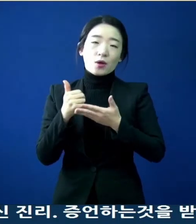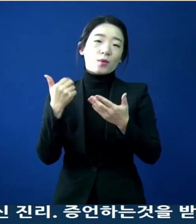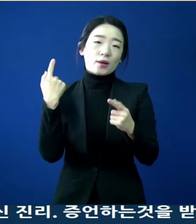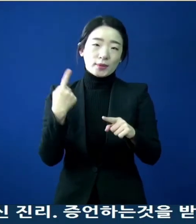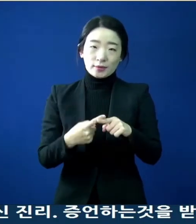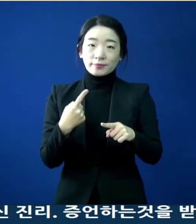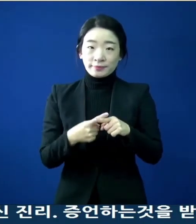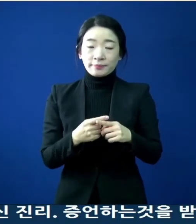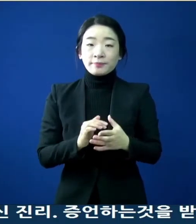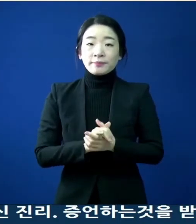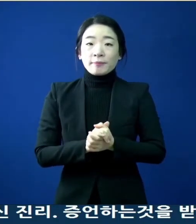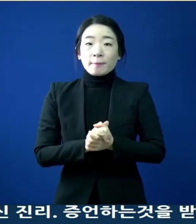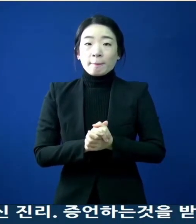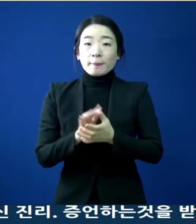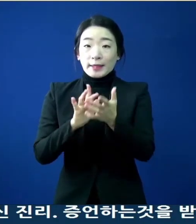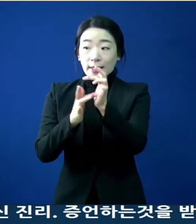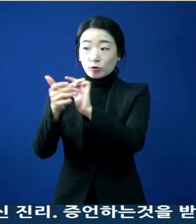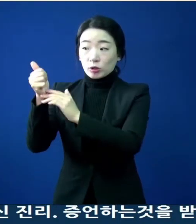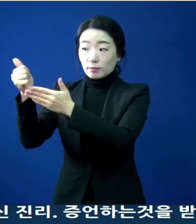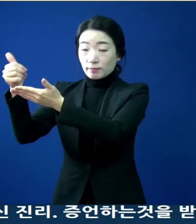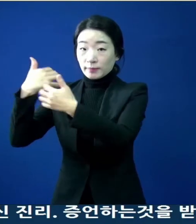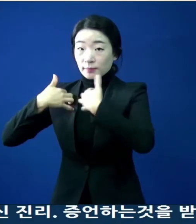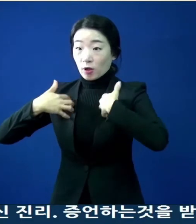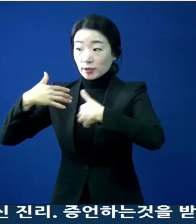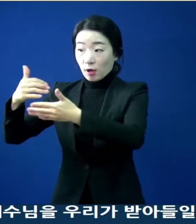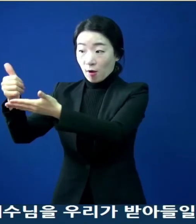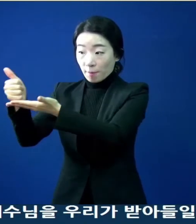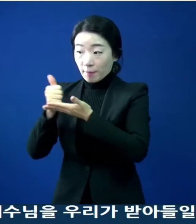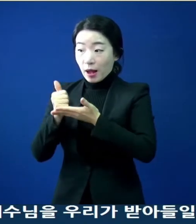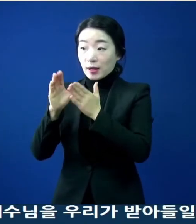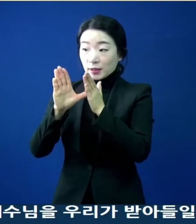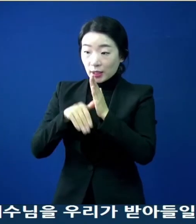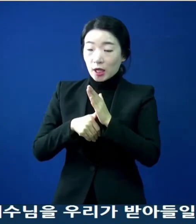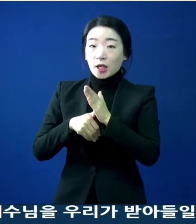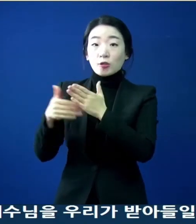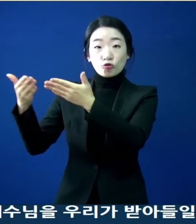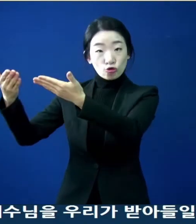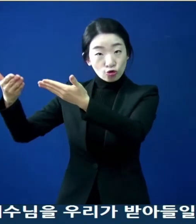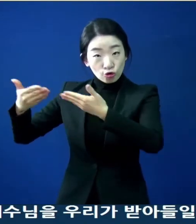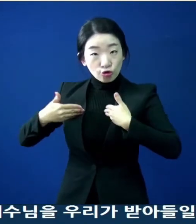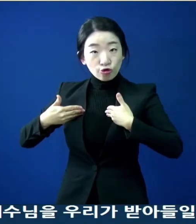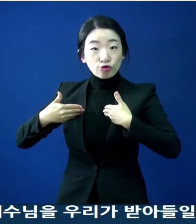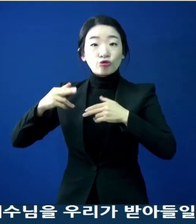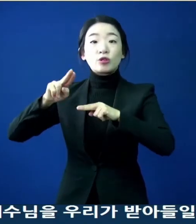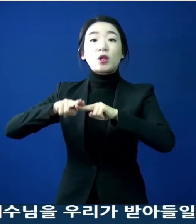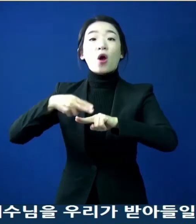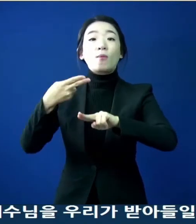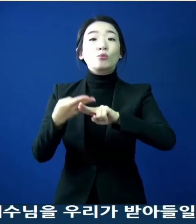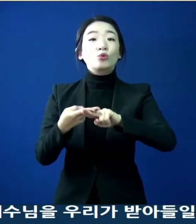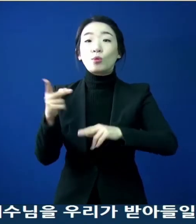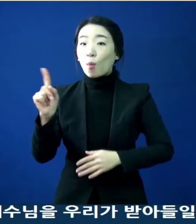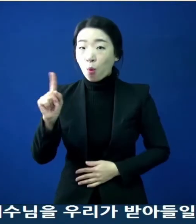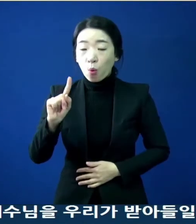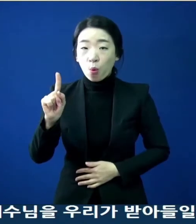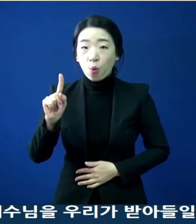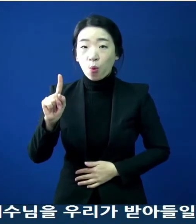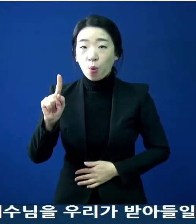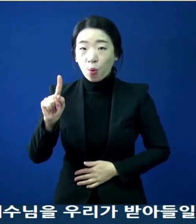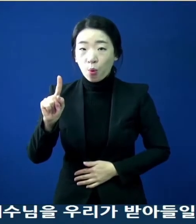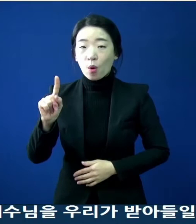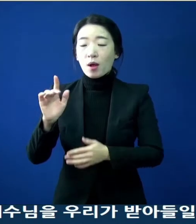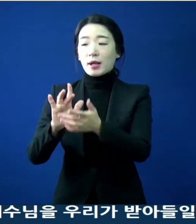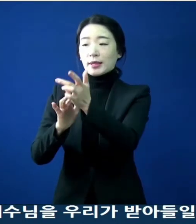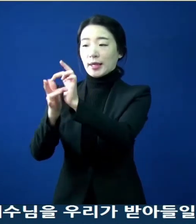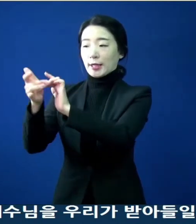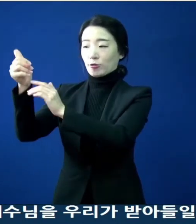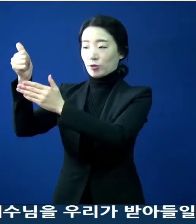우리에게 주신 그 선물은 예수님을 통하여 주시는 그 말씀을